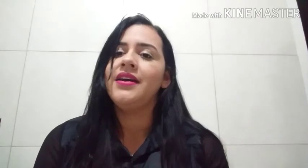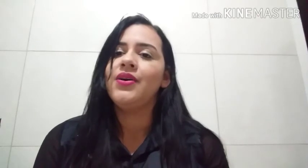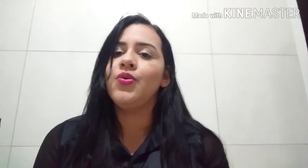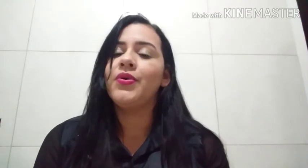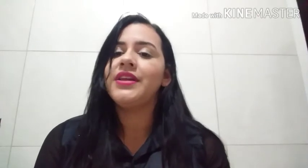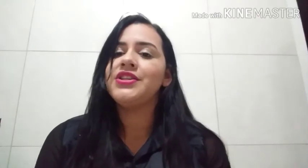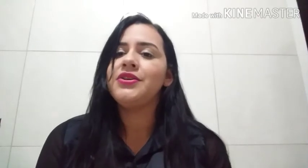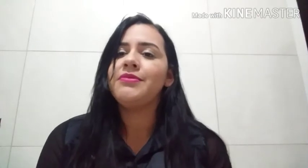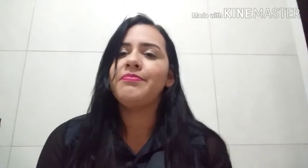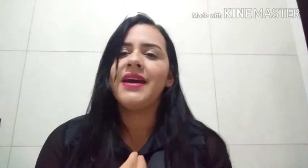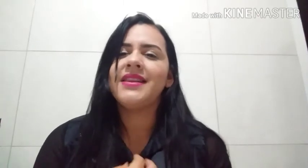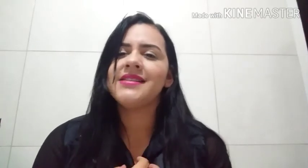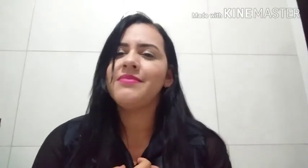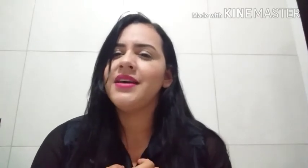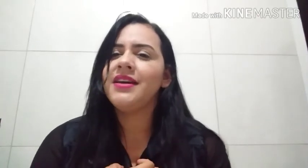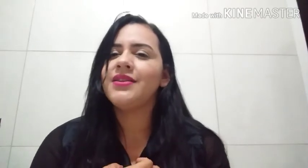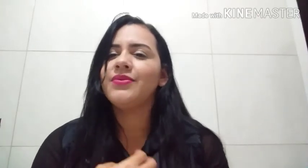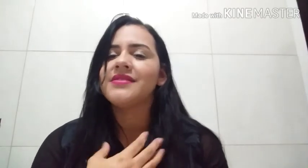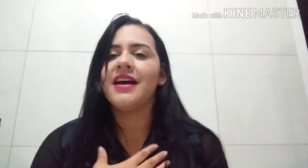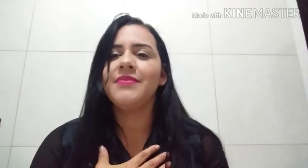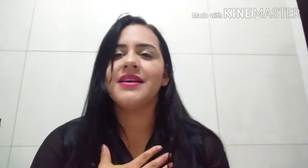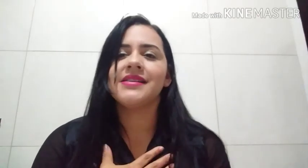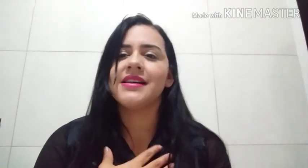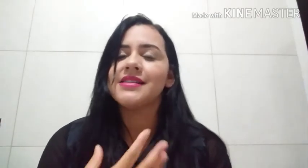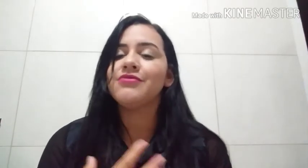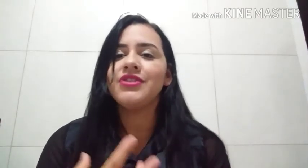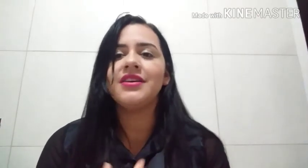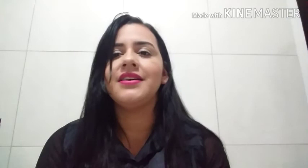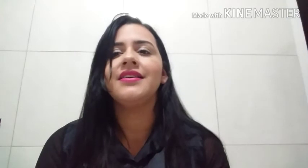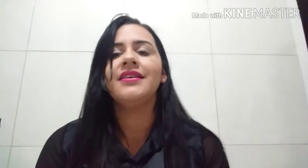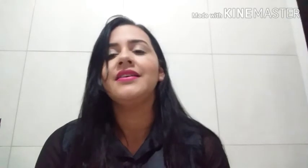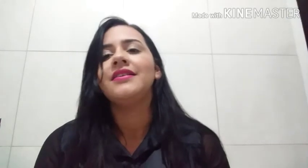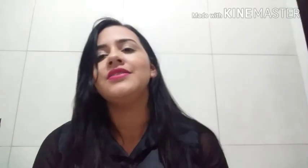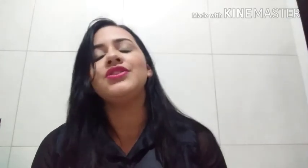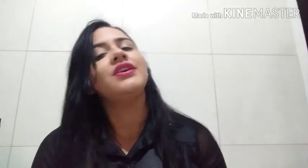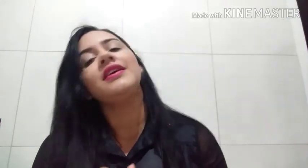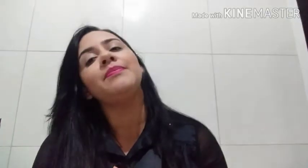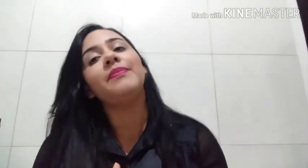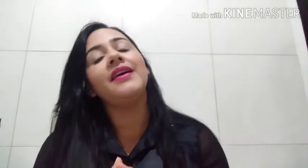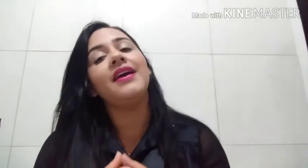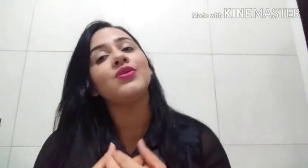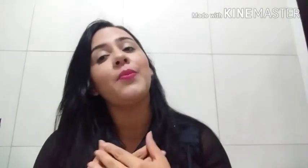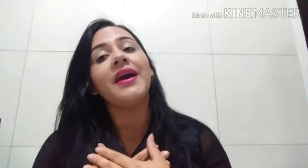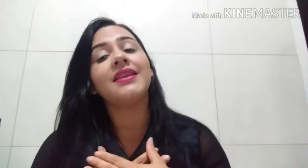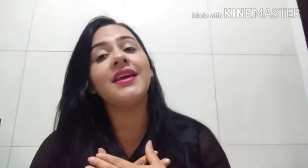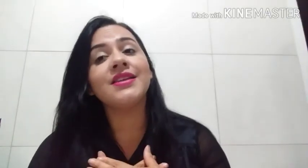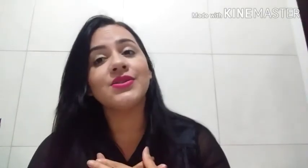O poder de pertencimento, sabe? A sensação de que